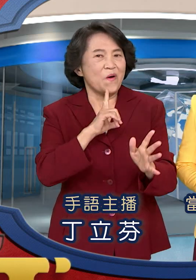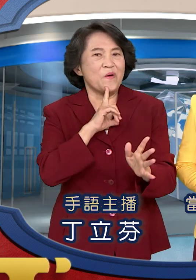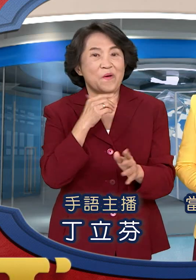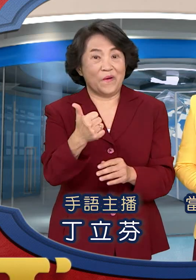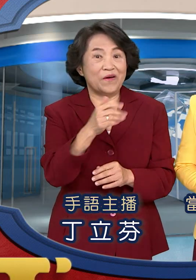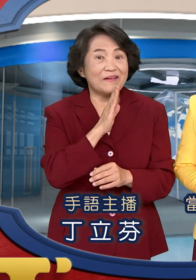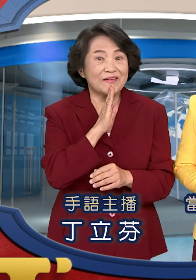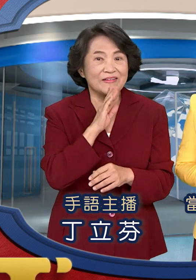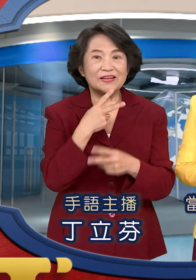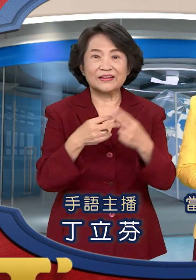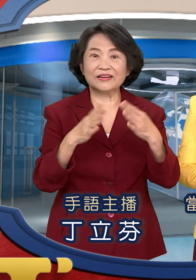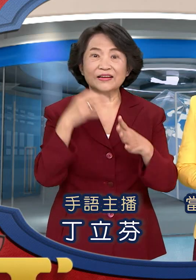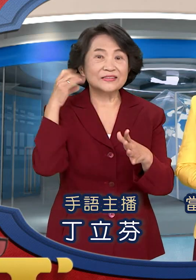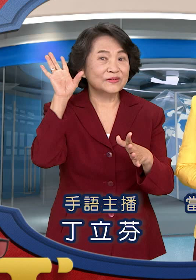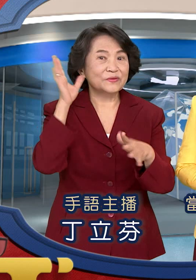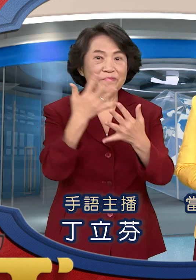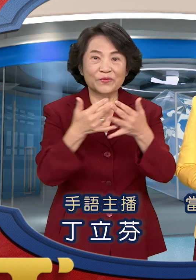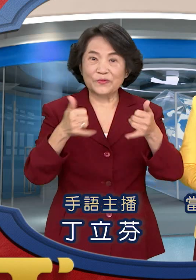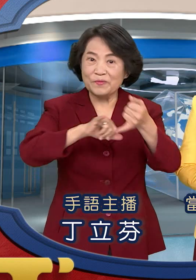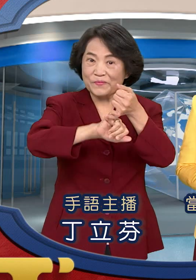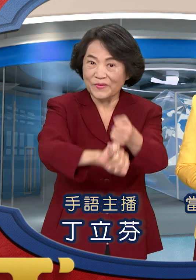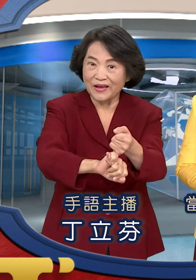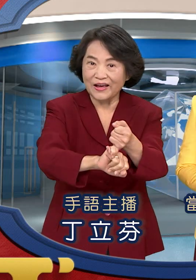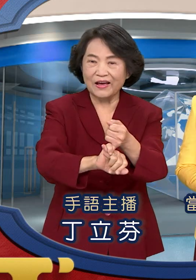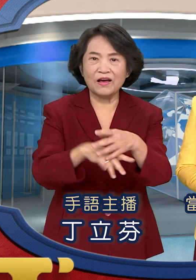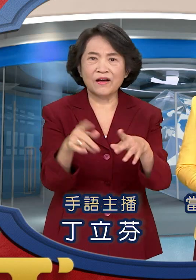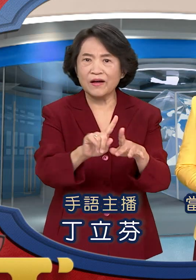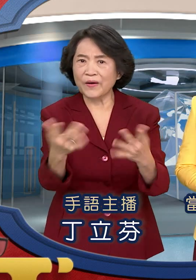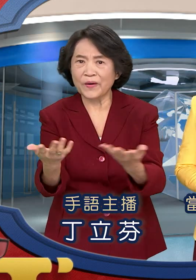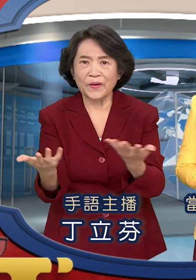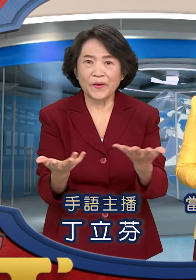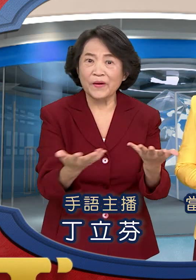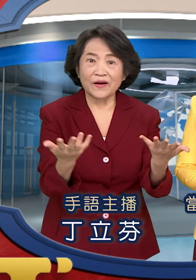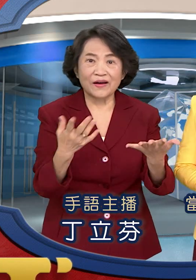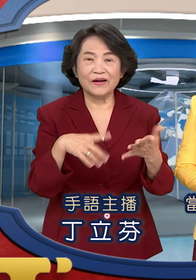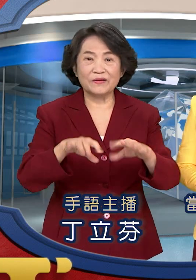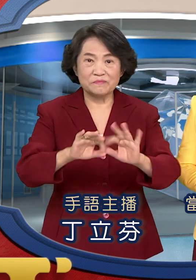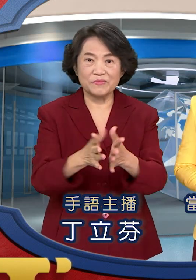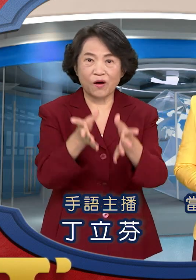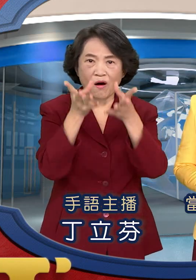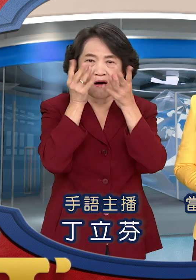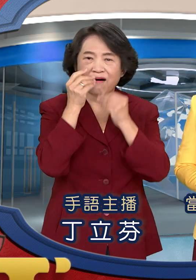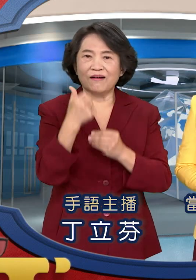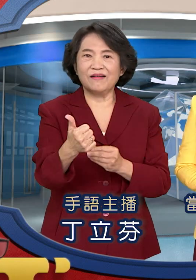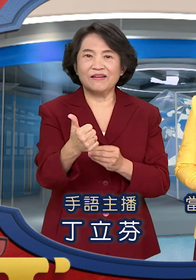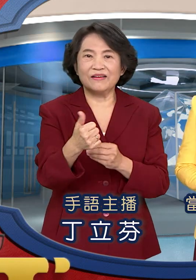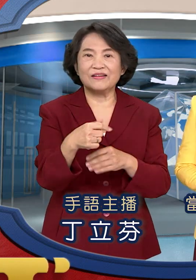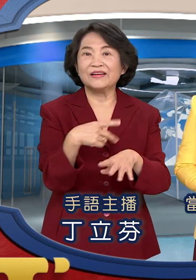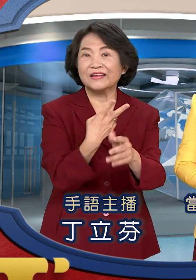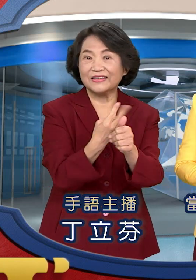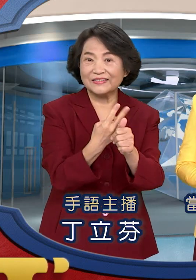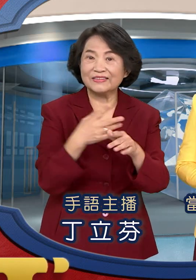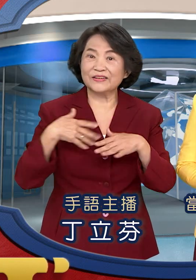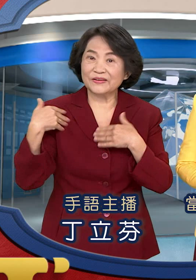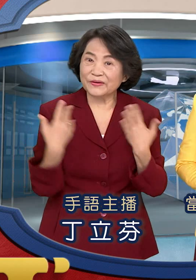纷丰富的一年，所爱听嘅客家新闻的名都频道，随时就抓住嚟到客家通台。